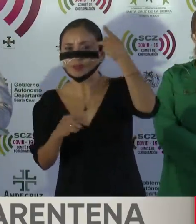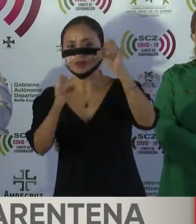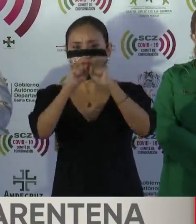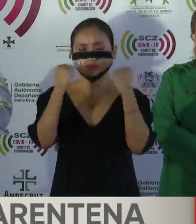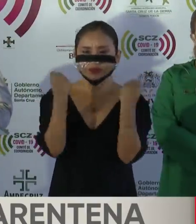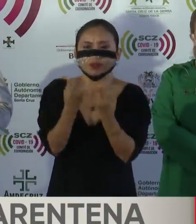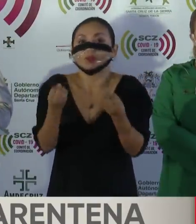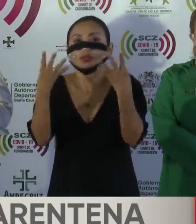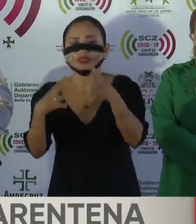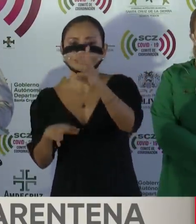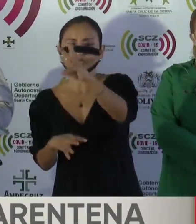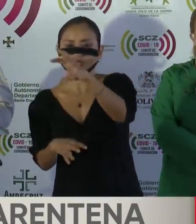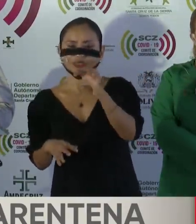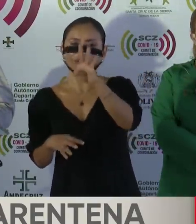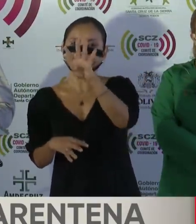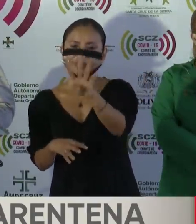atendido